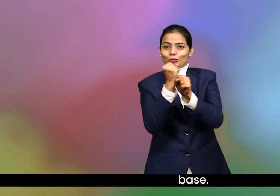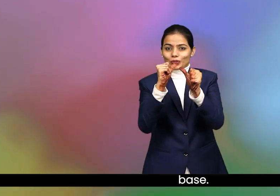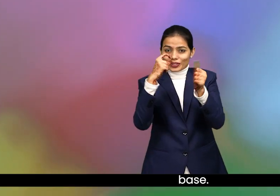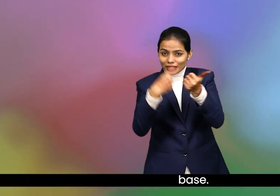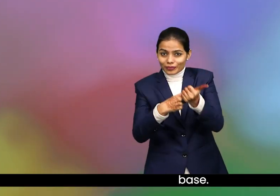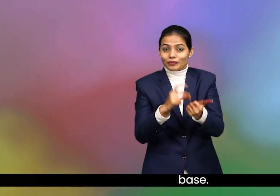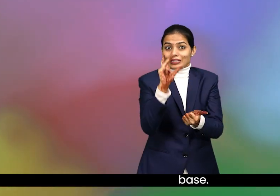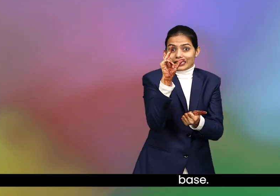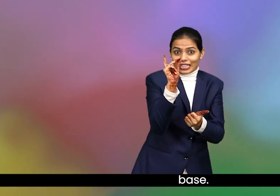கூறுகளை கொண்டுள்ளது.